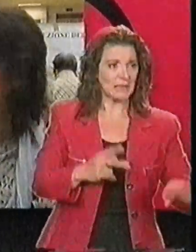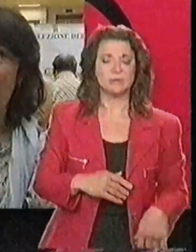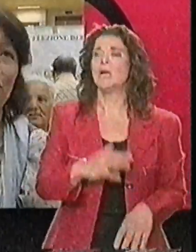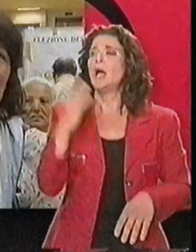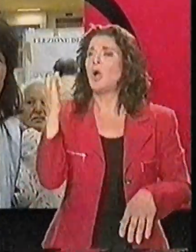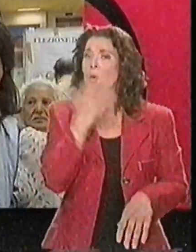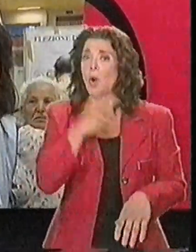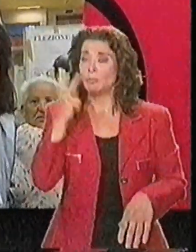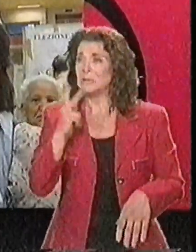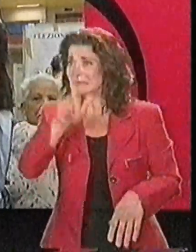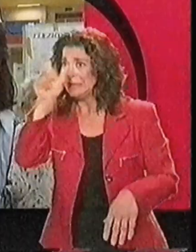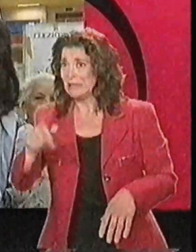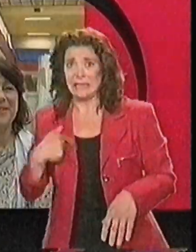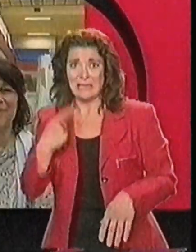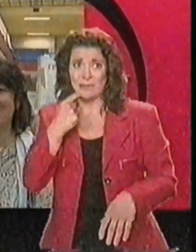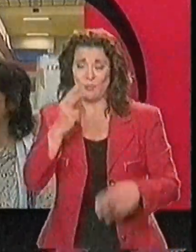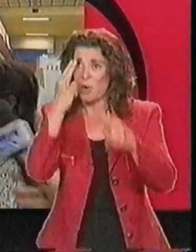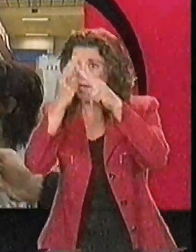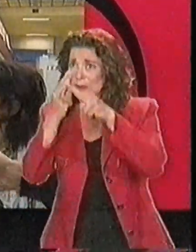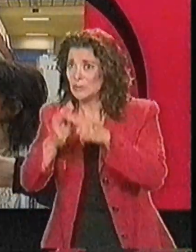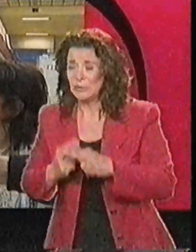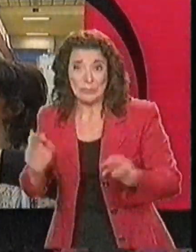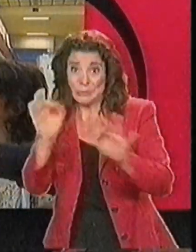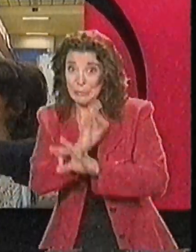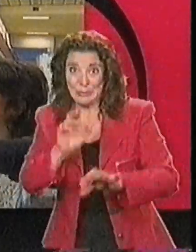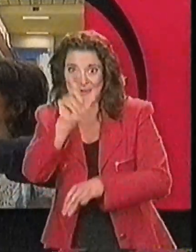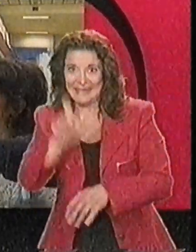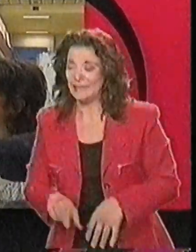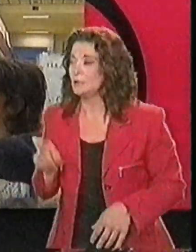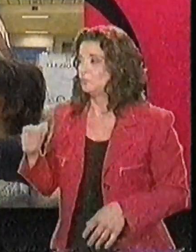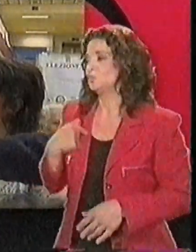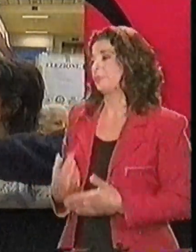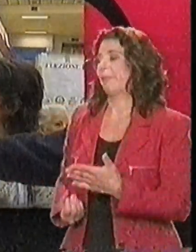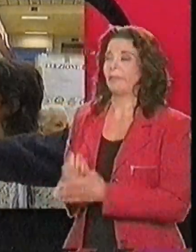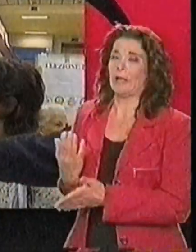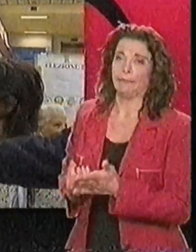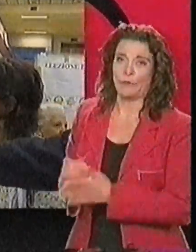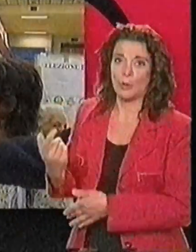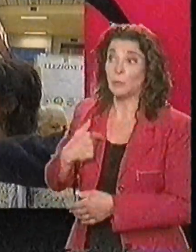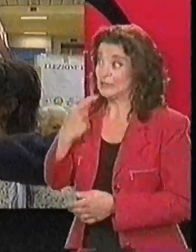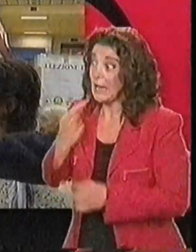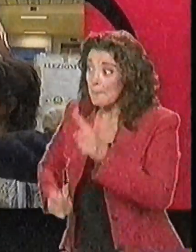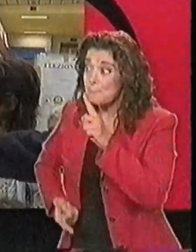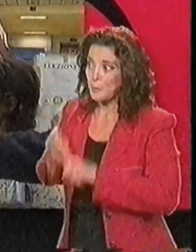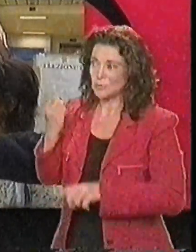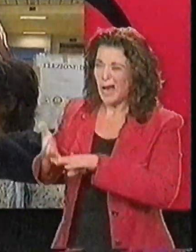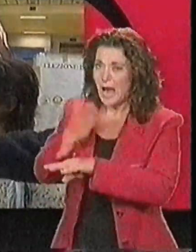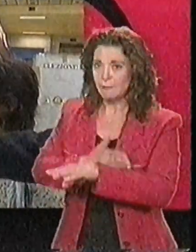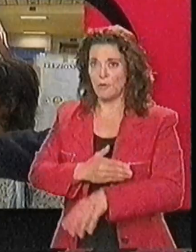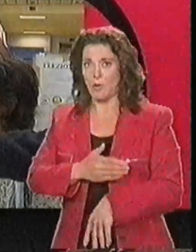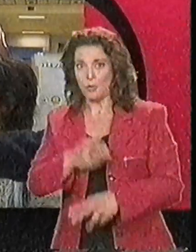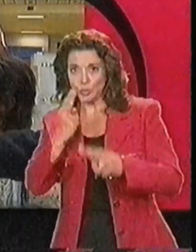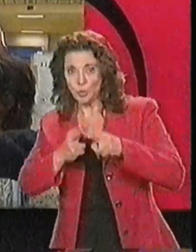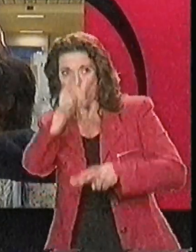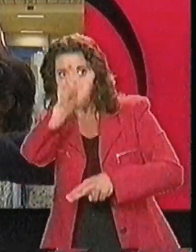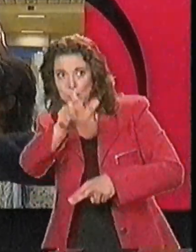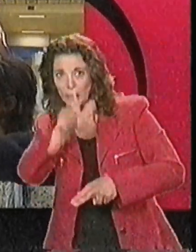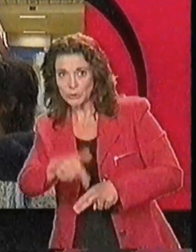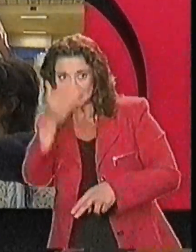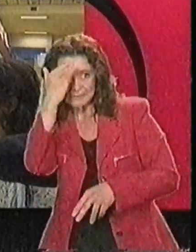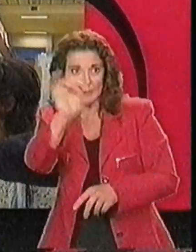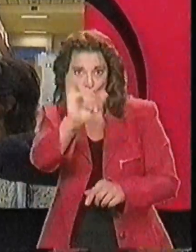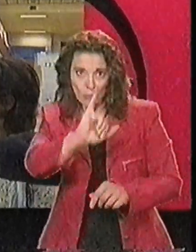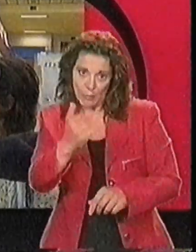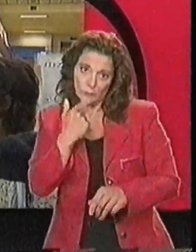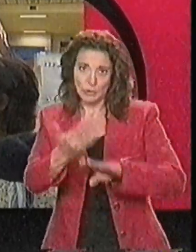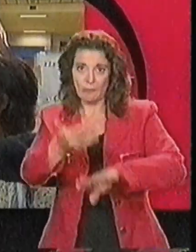écrit en italien, je ne comprends pas tellement. Je ne l'influence pas, je vais quand même lui expliquer. Je trouve que c'est important de savoir pour qui on vote, la moindre des choses. De